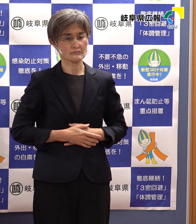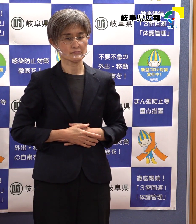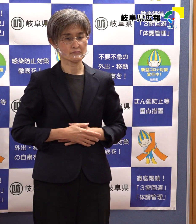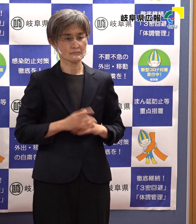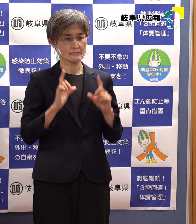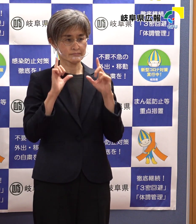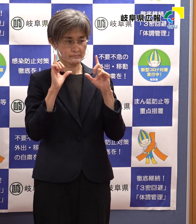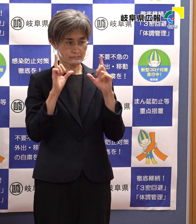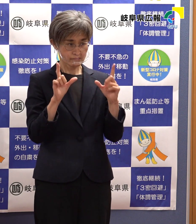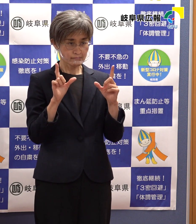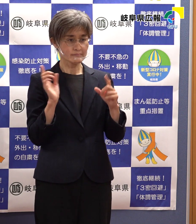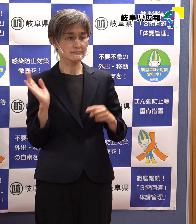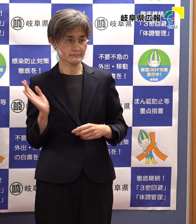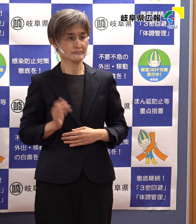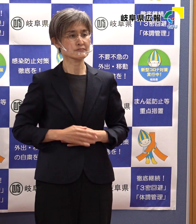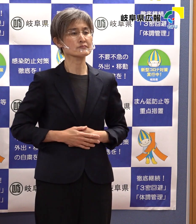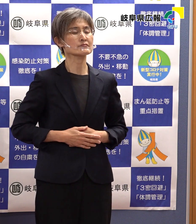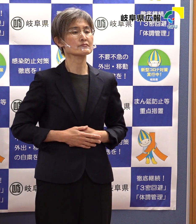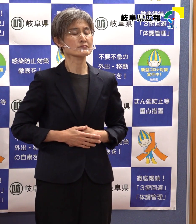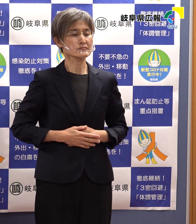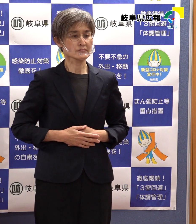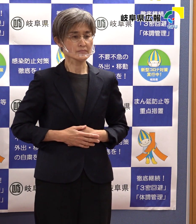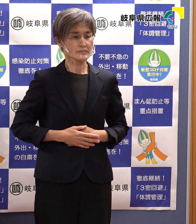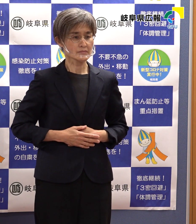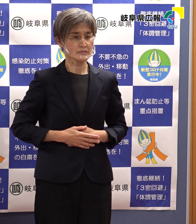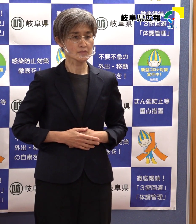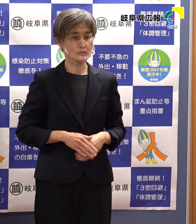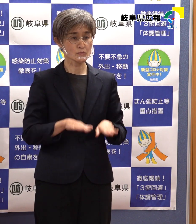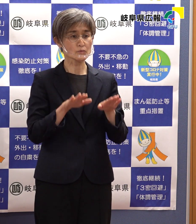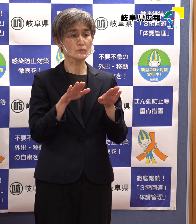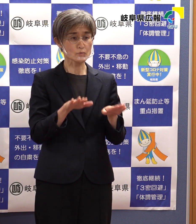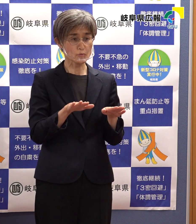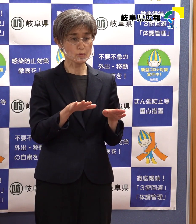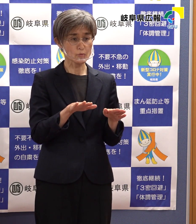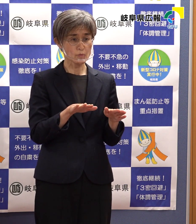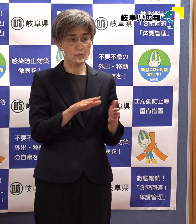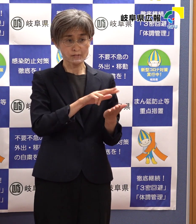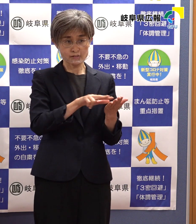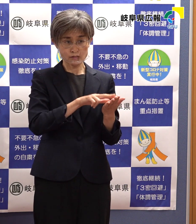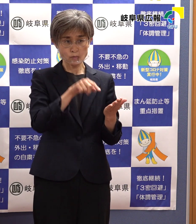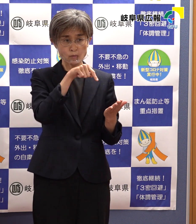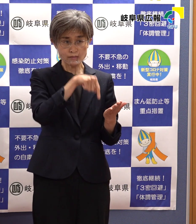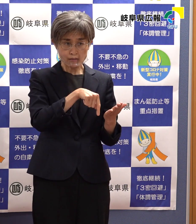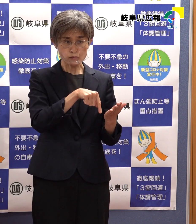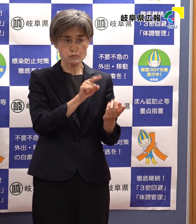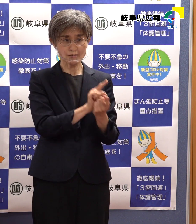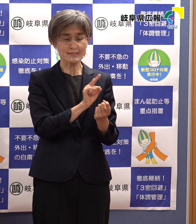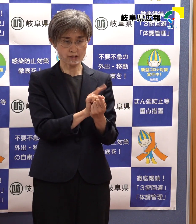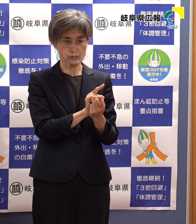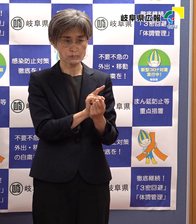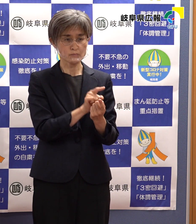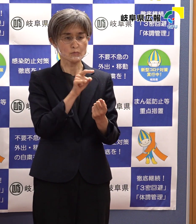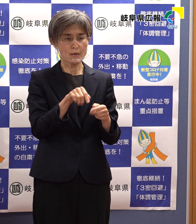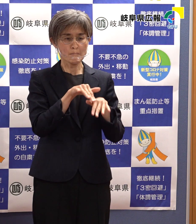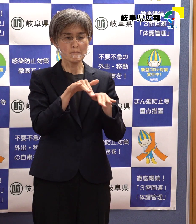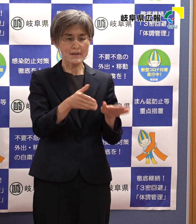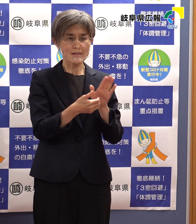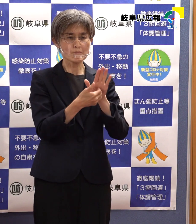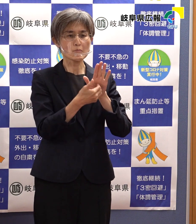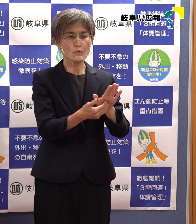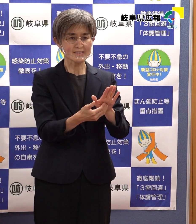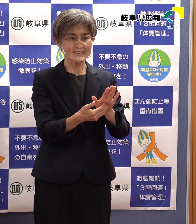この今日書いたこの対策はまさにまん延防止の指定に伴う対策であります